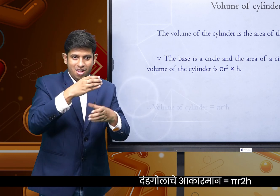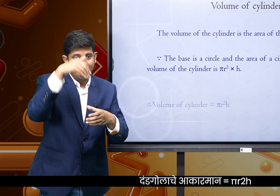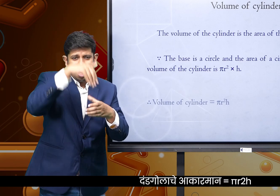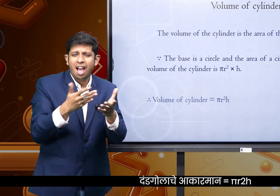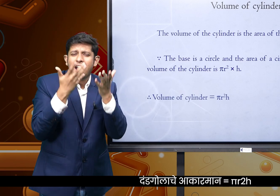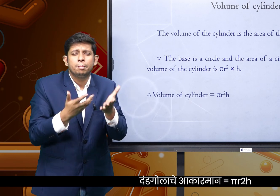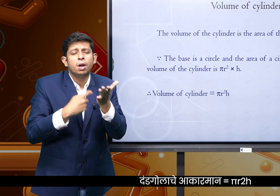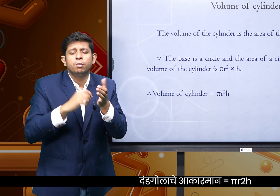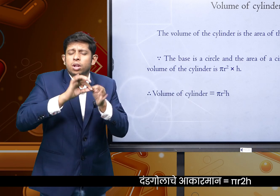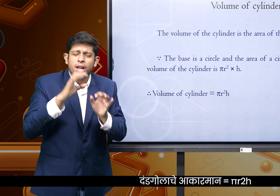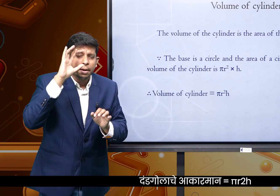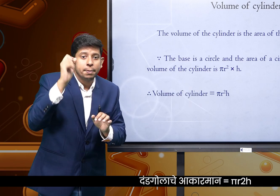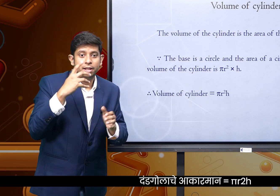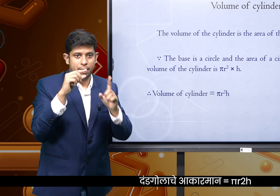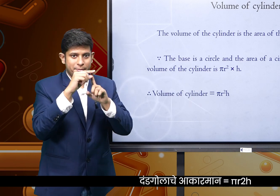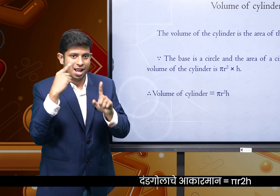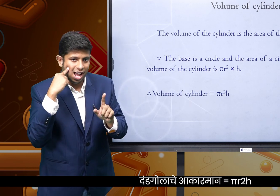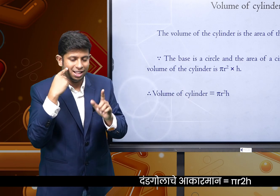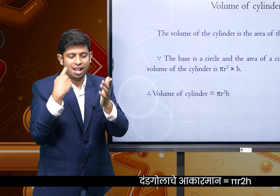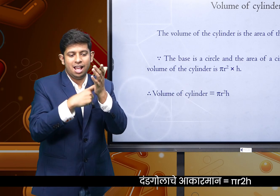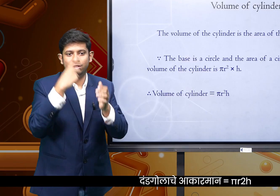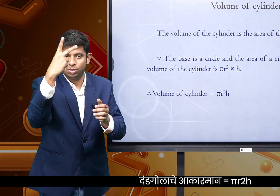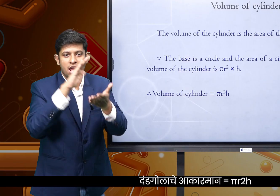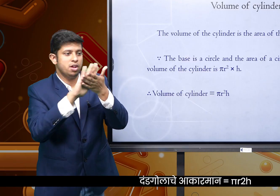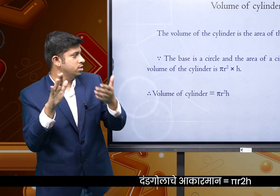दंडगोलाचे आकारमान बरोबर पाय आर वर्ग h.